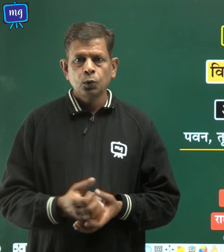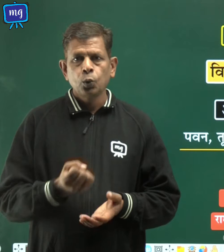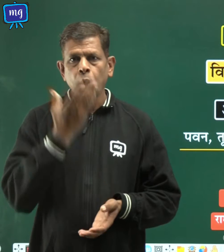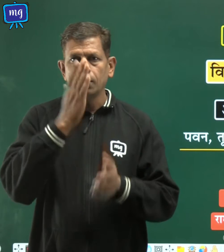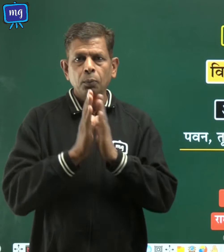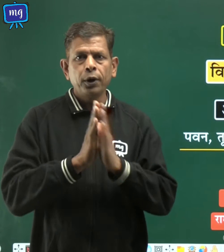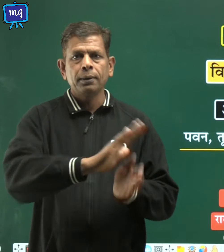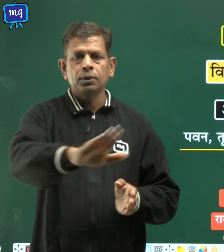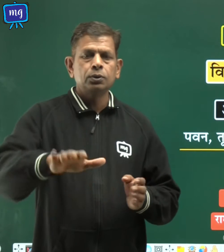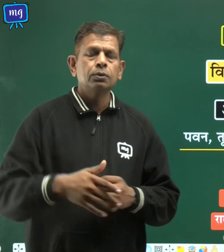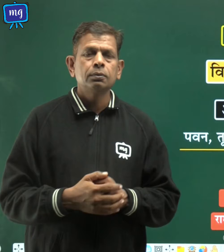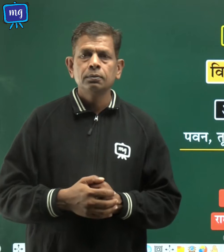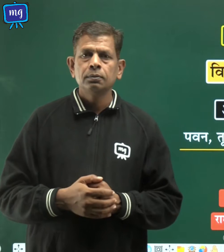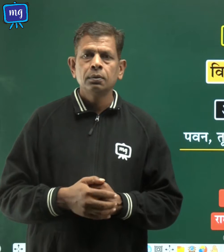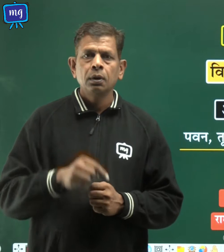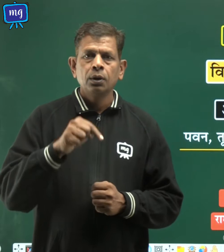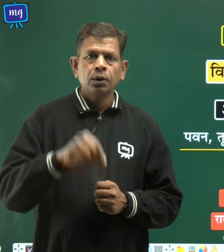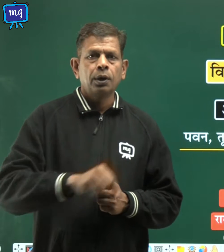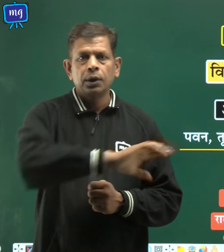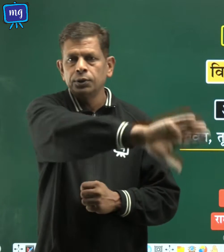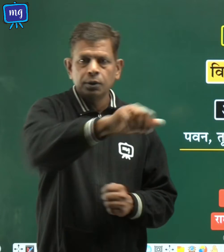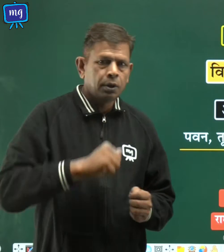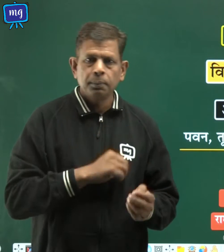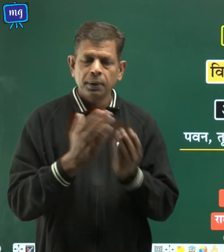गुड मॉर्निंग बच्चों, आज हम पढ़ेंगे